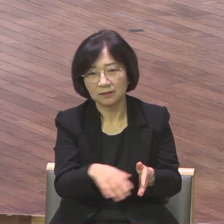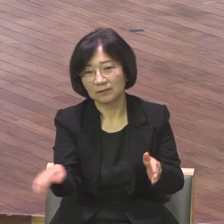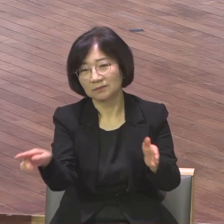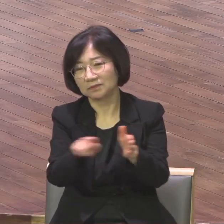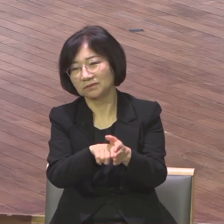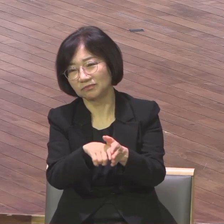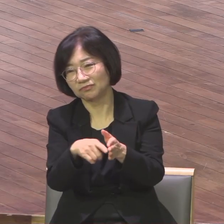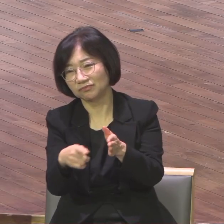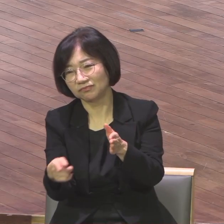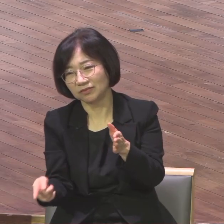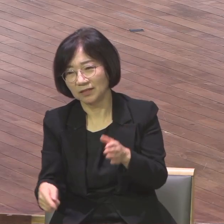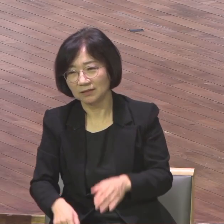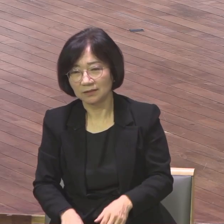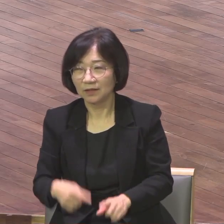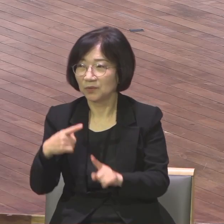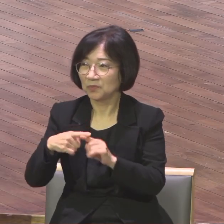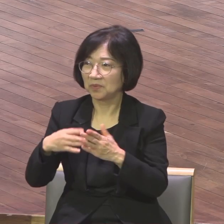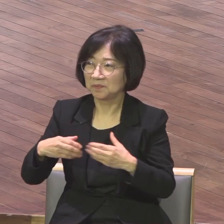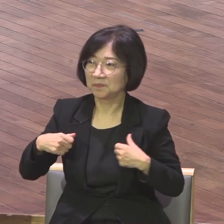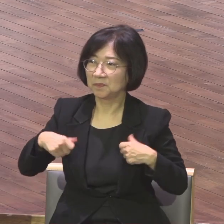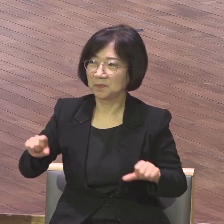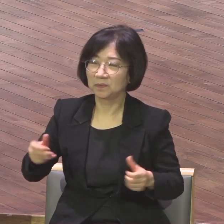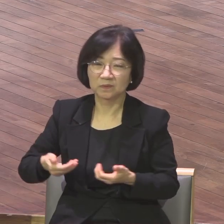심지어 떠나기도 해.